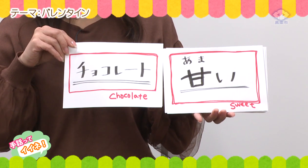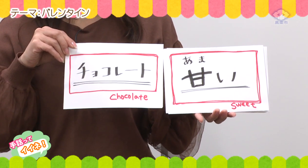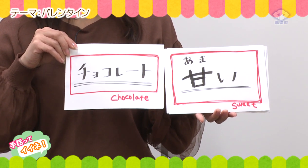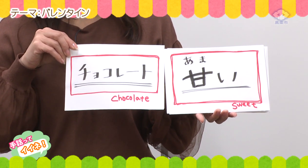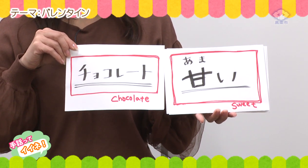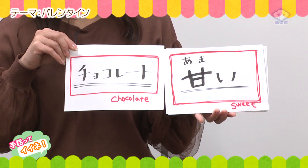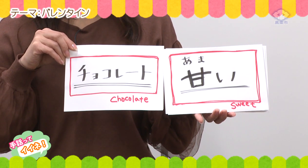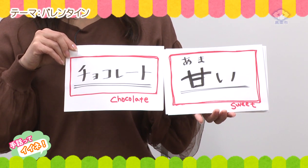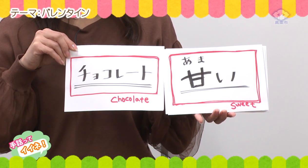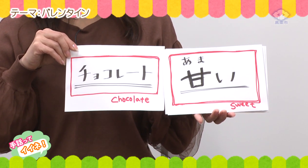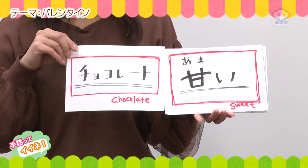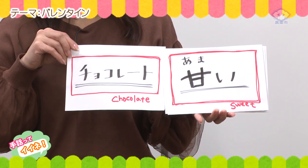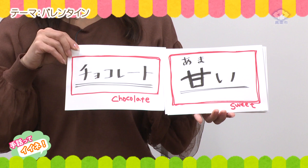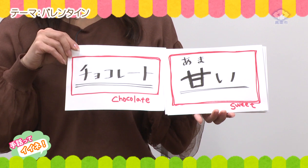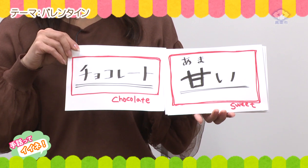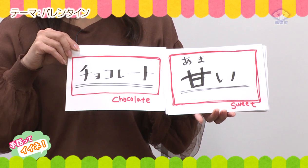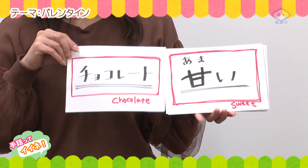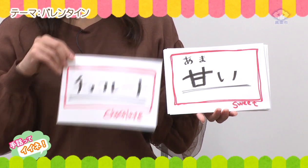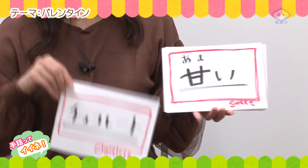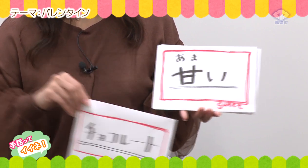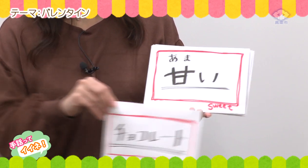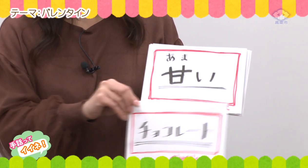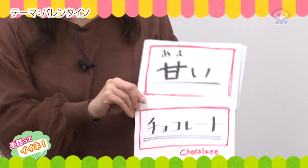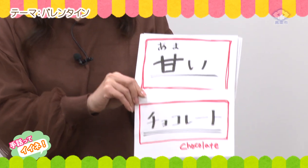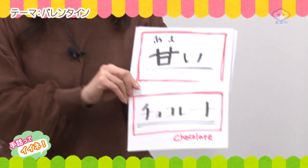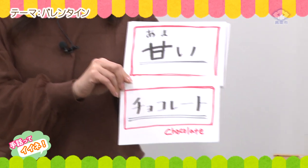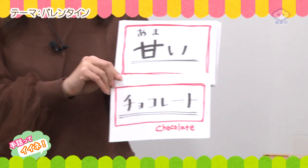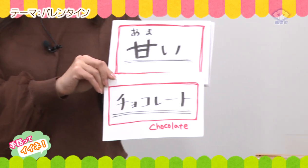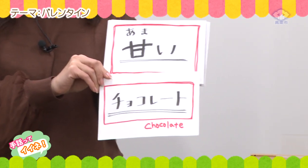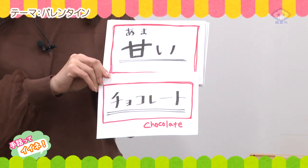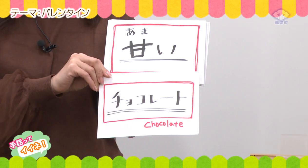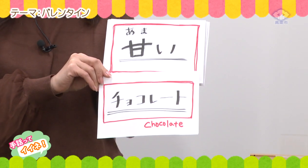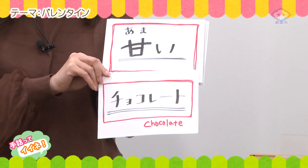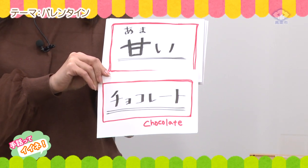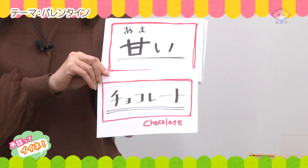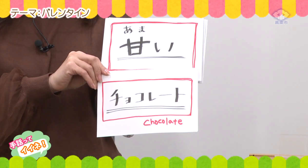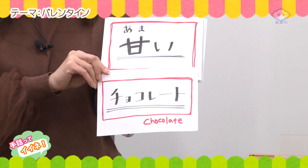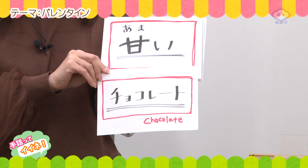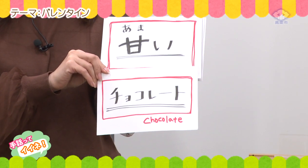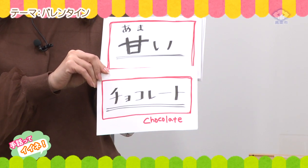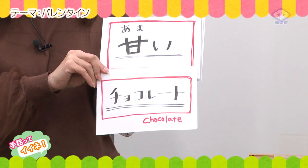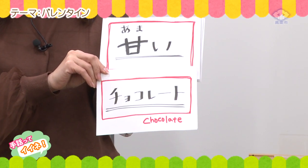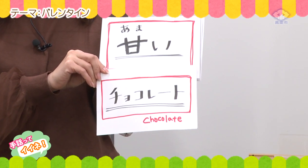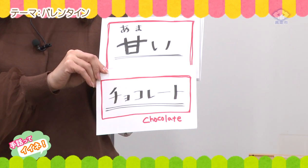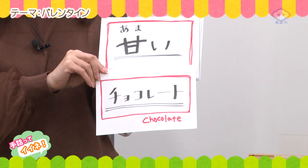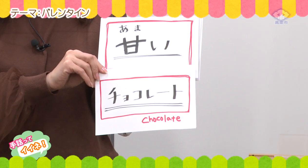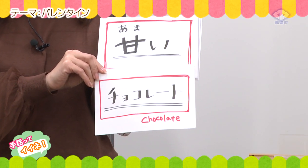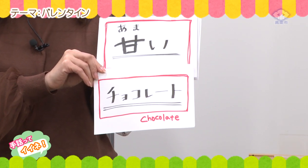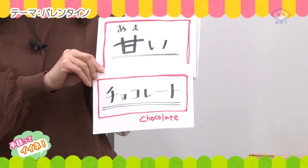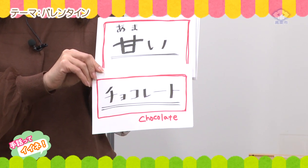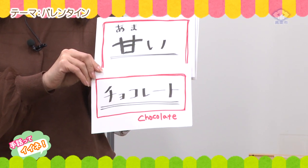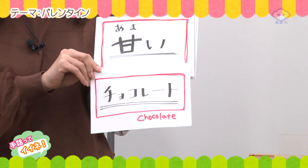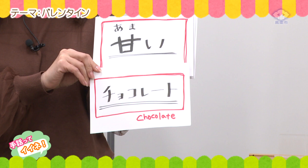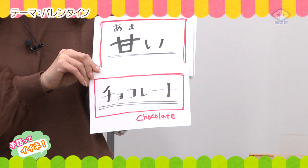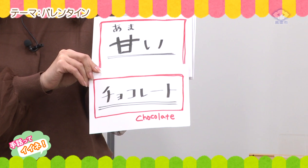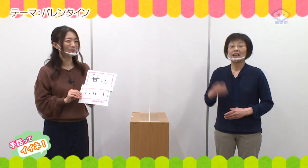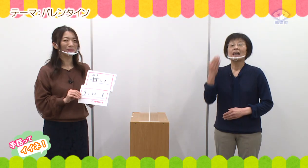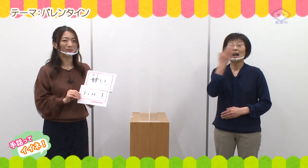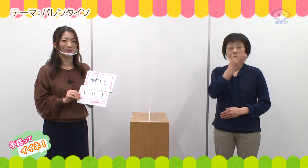レートという手話と合わせると甘いチョコレートっていう言葉もできますね。 そうですね。 はい、 甘